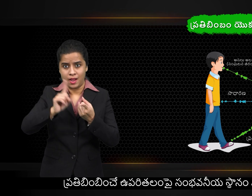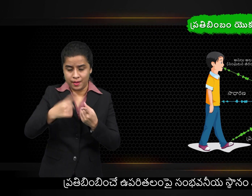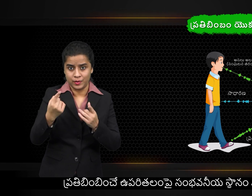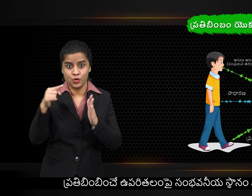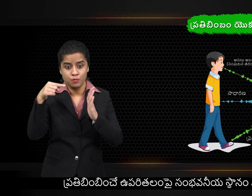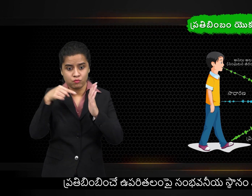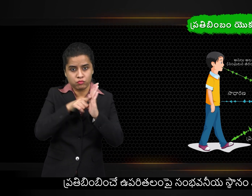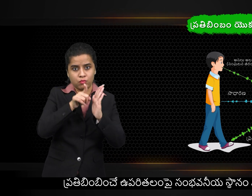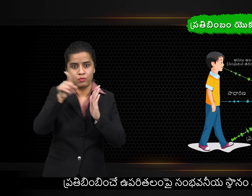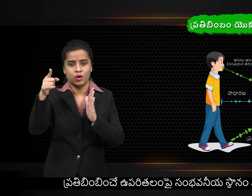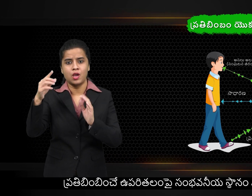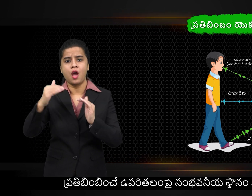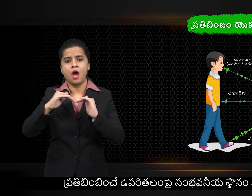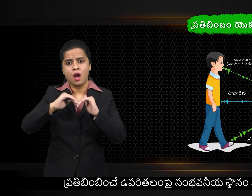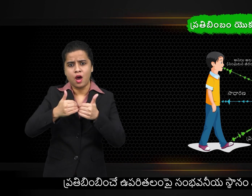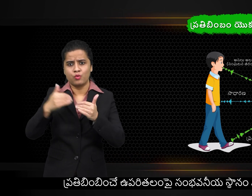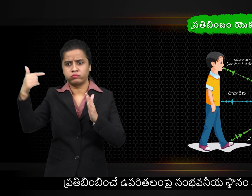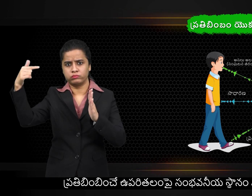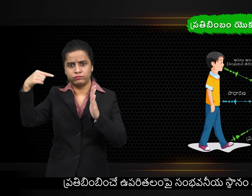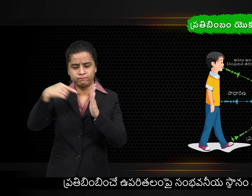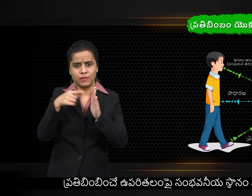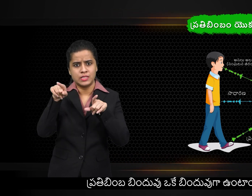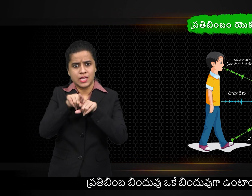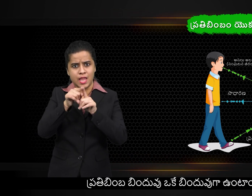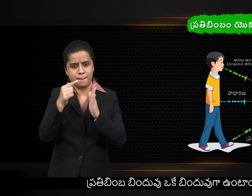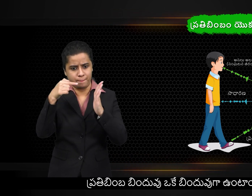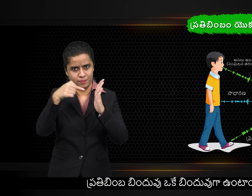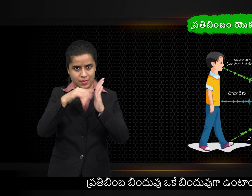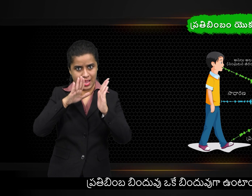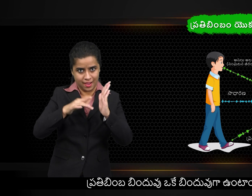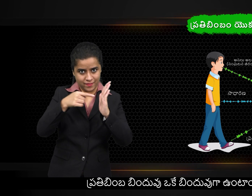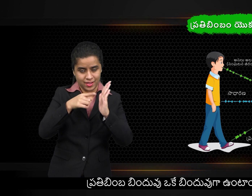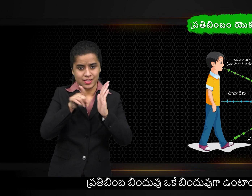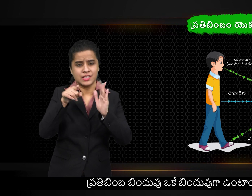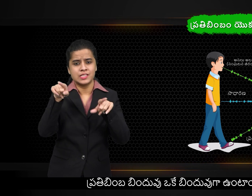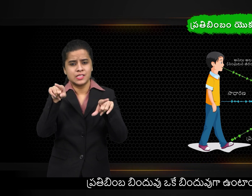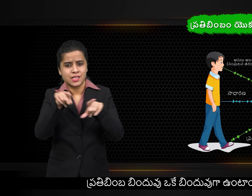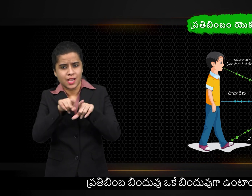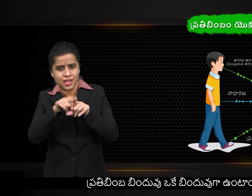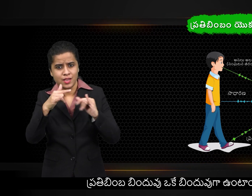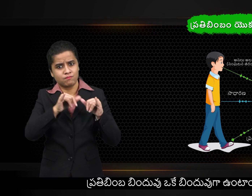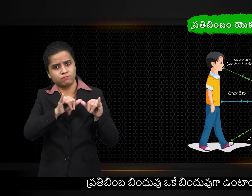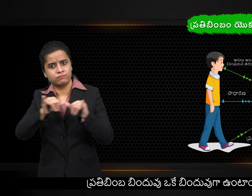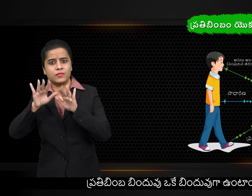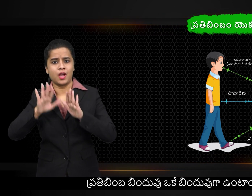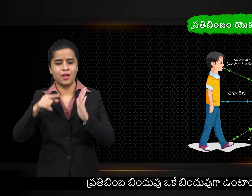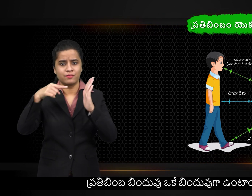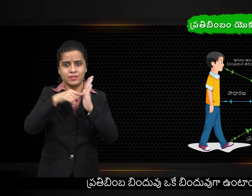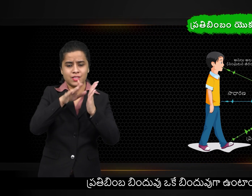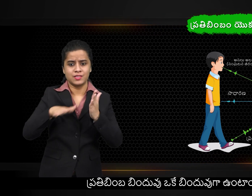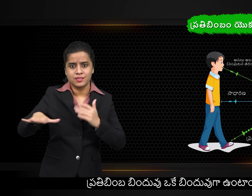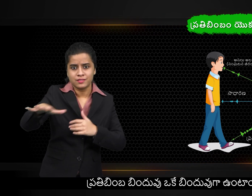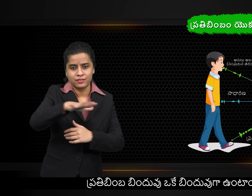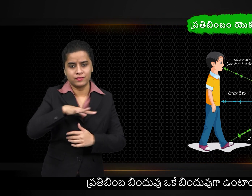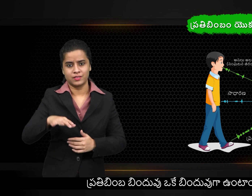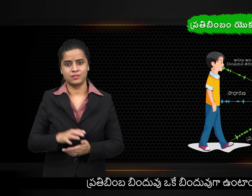ప్రతిబింబించే ఉపరితలంపై సంభవనీయ స్థానం మరియు ప్రతిబింబ బిందువు ఒకే బిందువుగా ఉంటాయి.